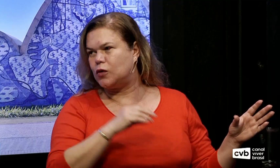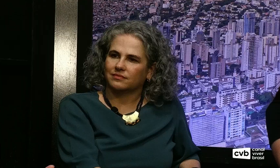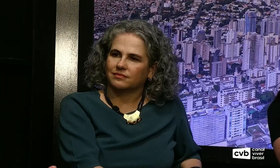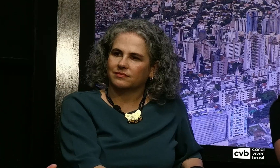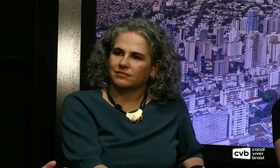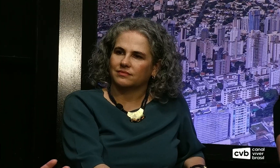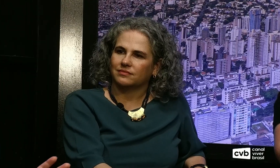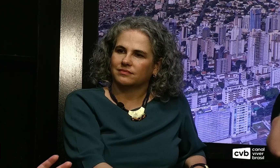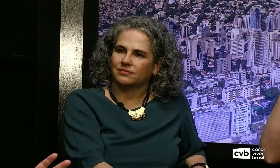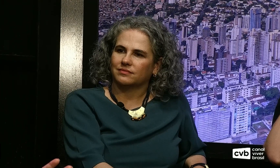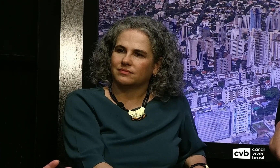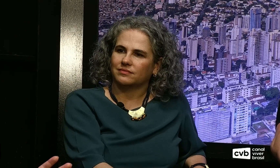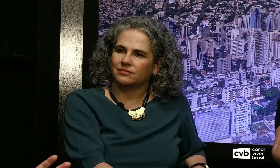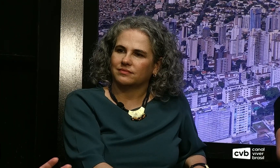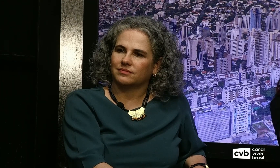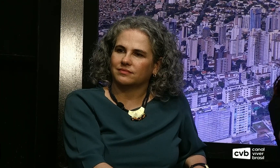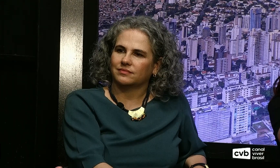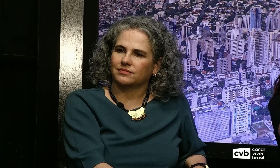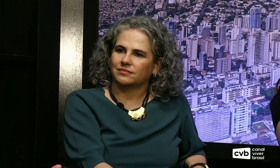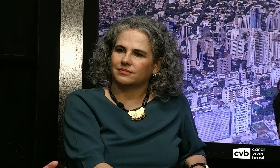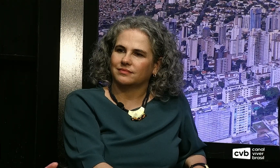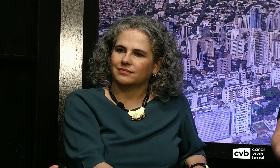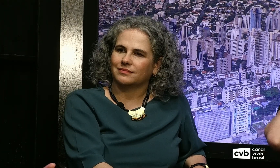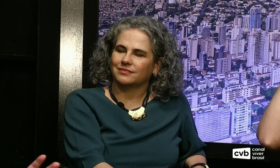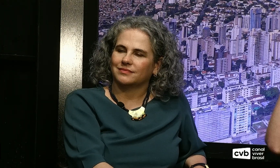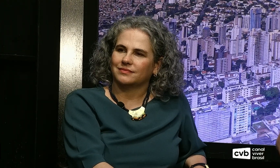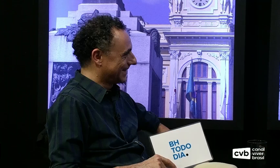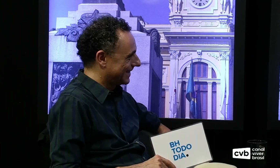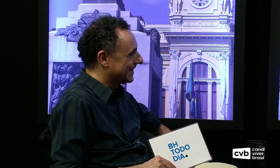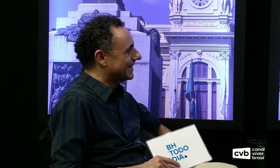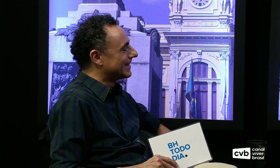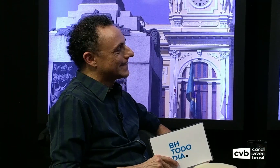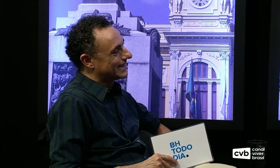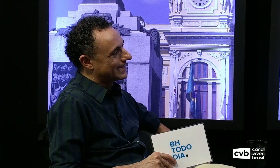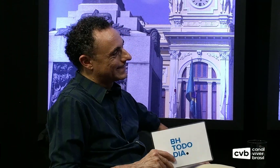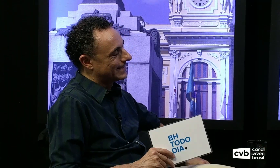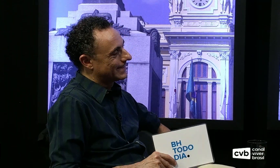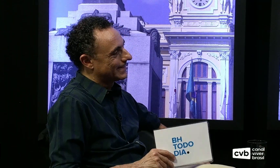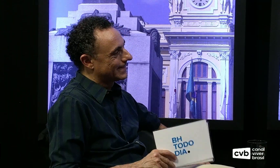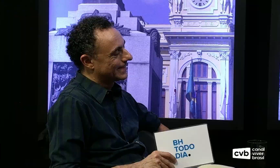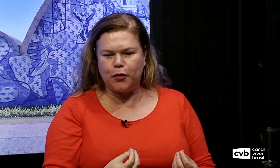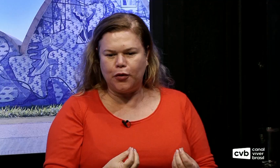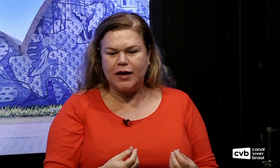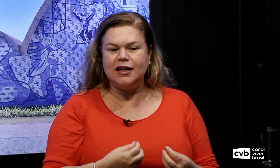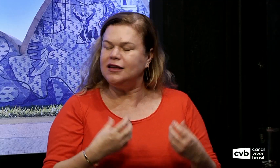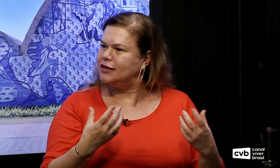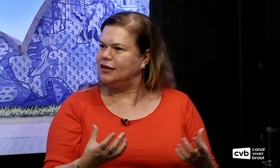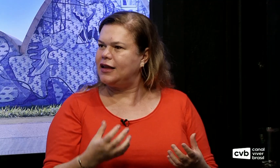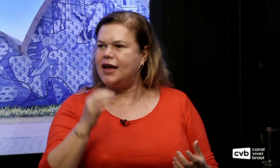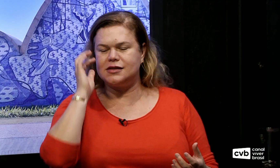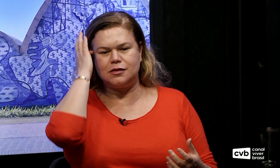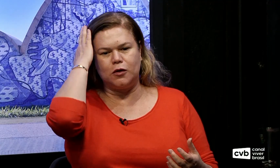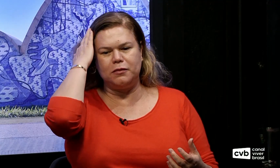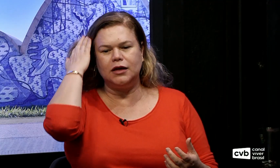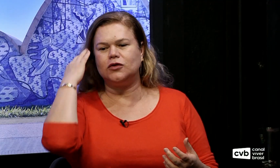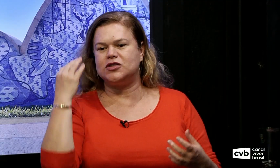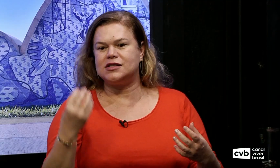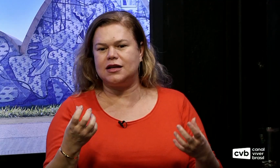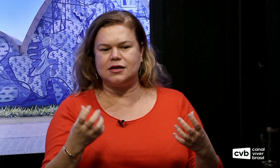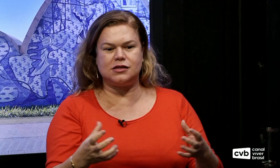computador ou na antiga acrópole, entendeu? E isso me deu uma liberdade de propor e entender esse momento onde as crianças